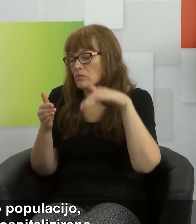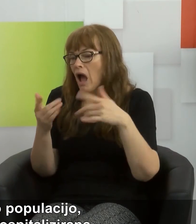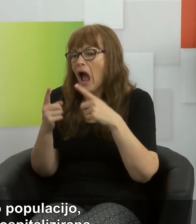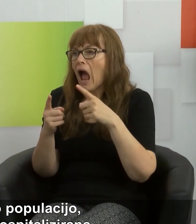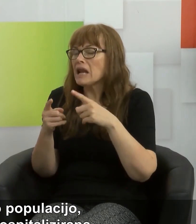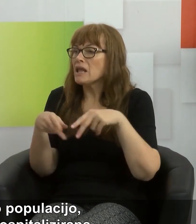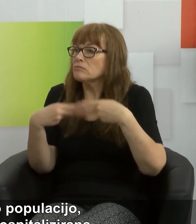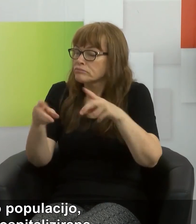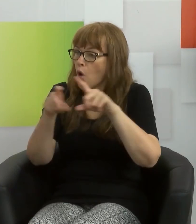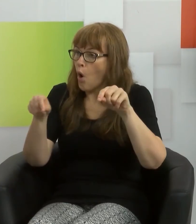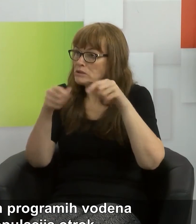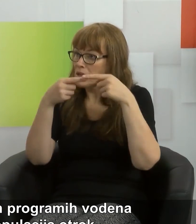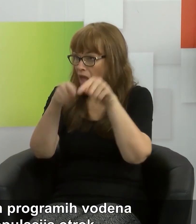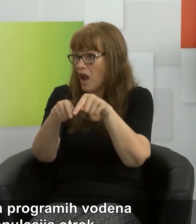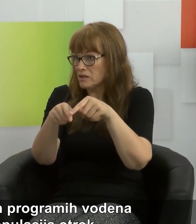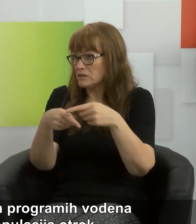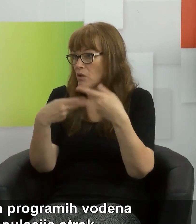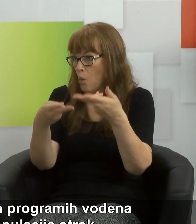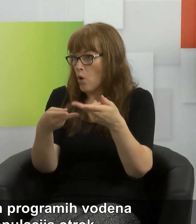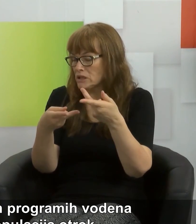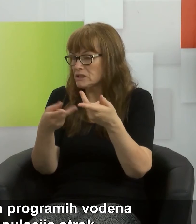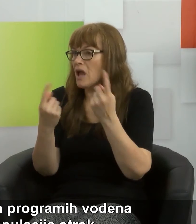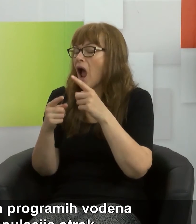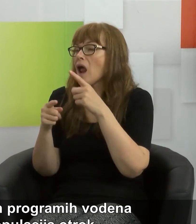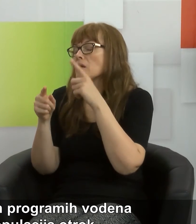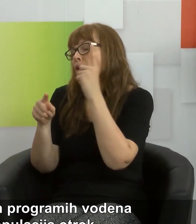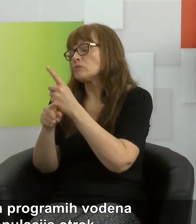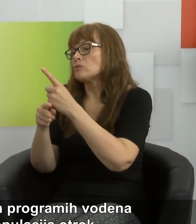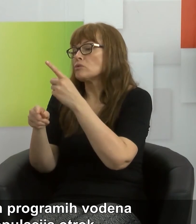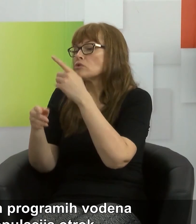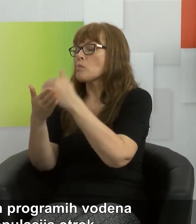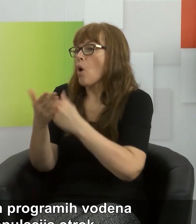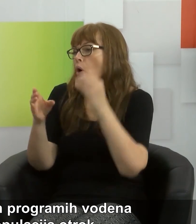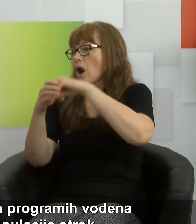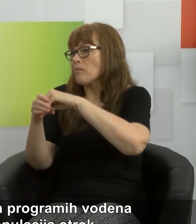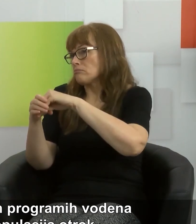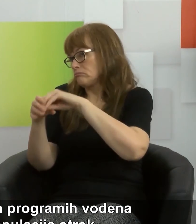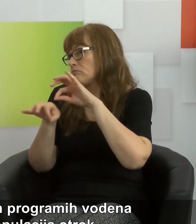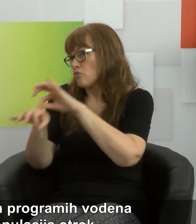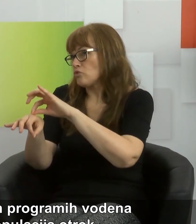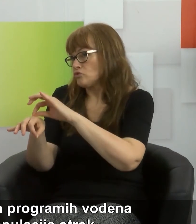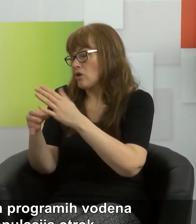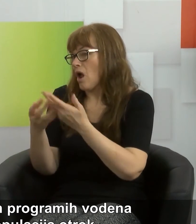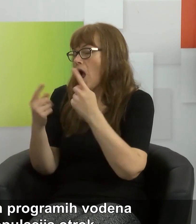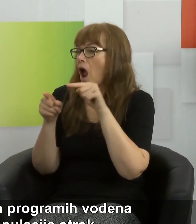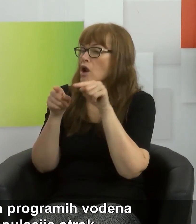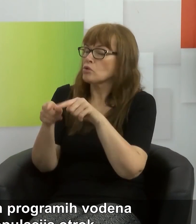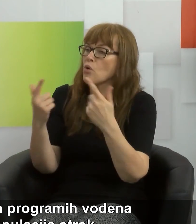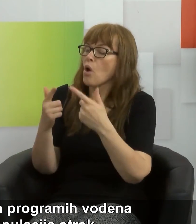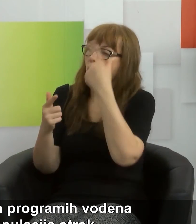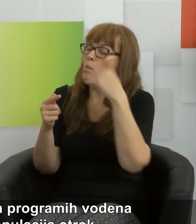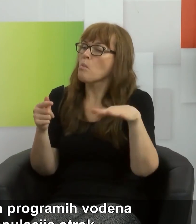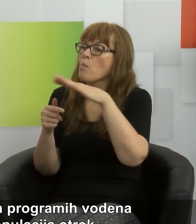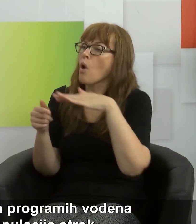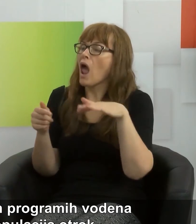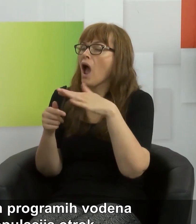ali hospitalizirana, ali potem v določenih programih vodena, ali je lahko to